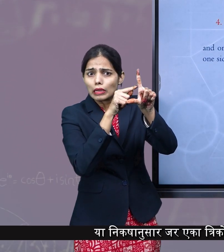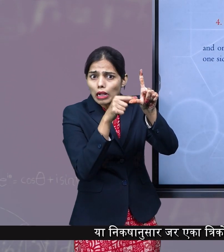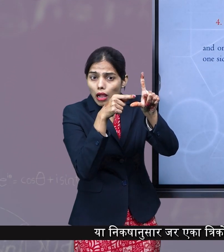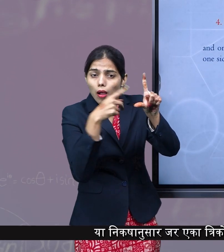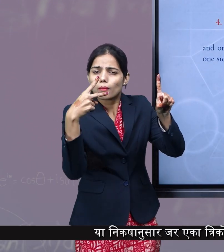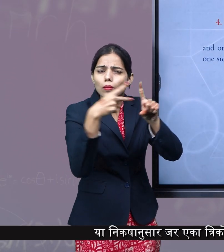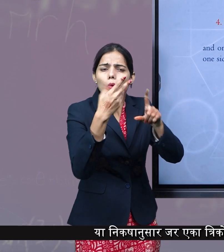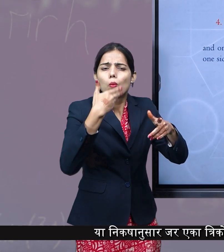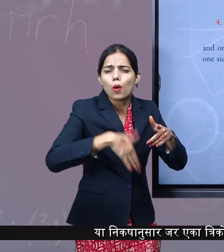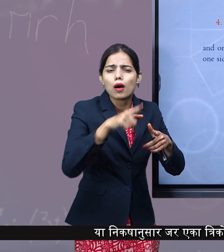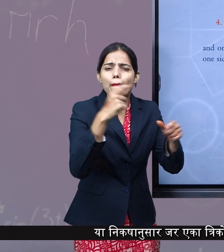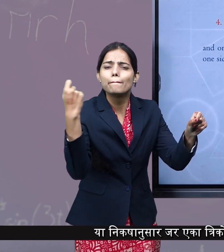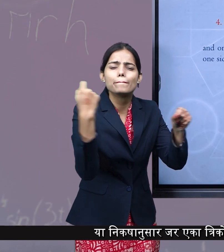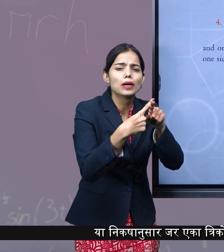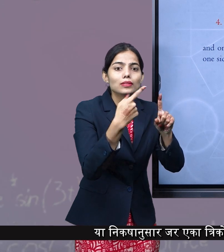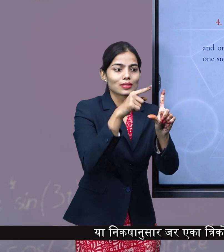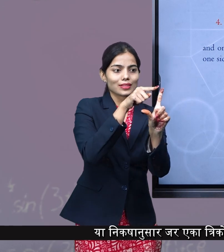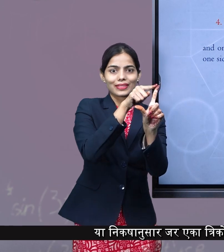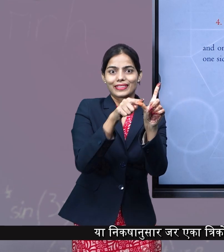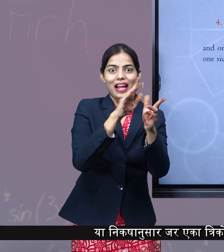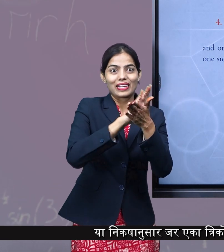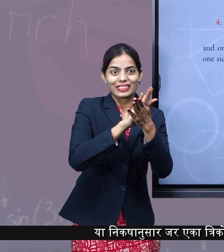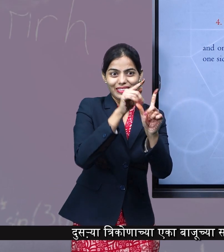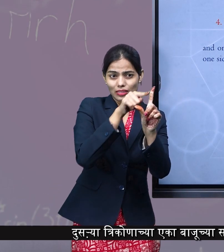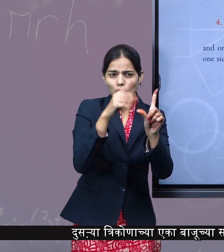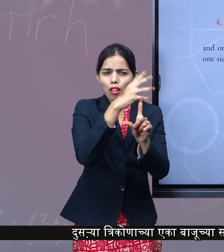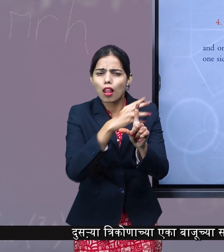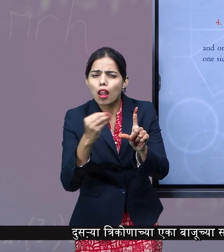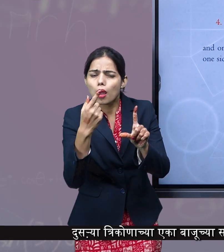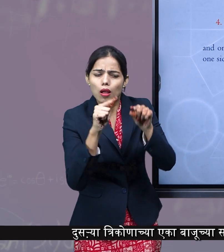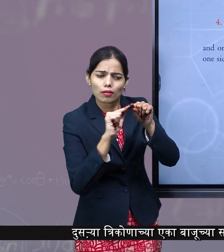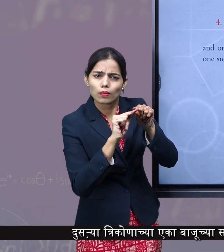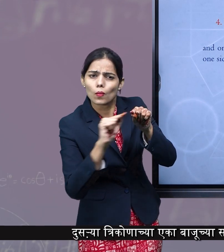आणि एका बाजू संबंधित कर्णाच्या आणि दुसऱ्या त्रिकोणाच्या एका